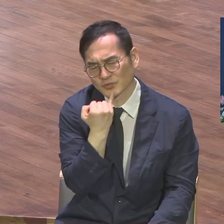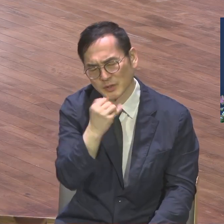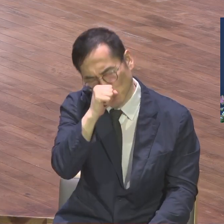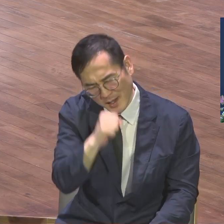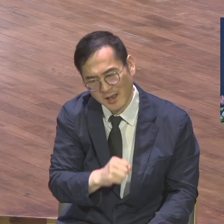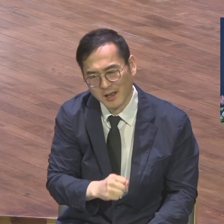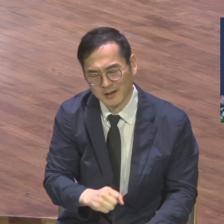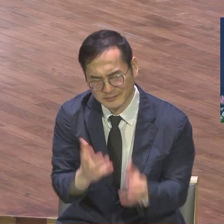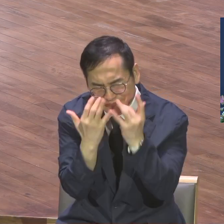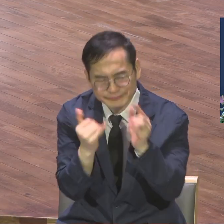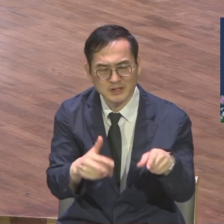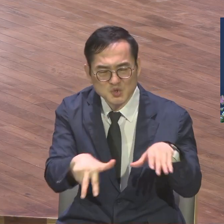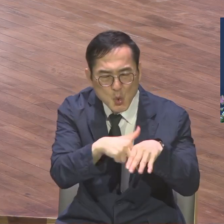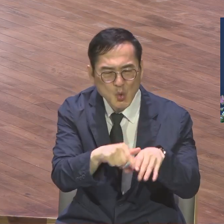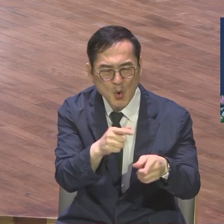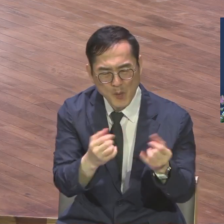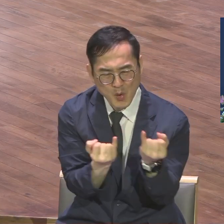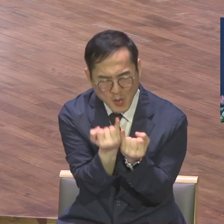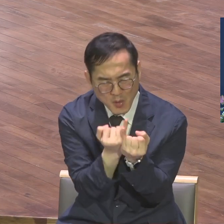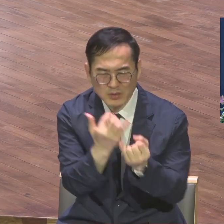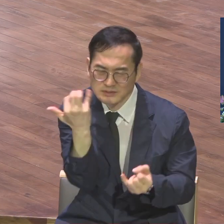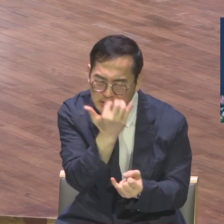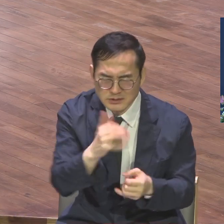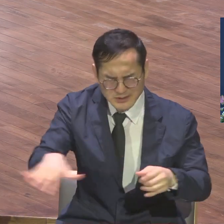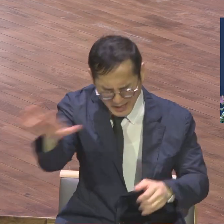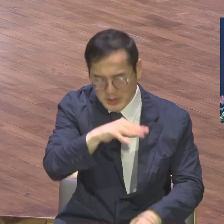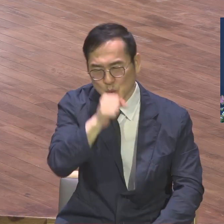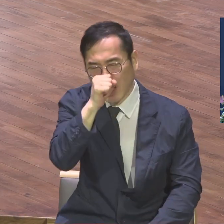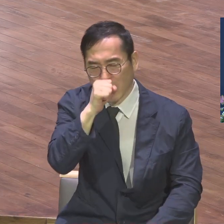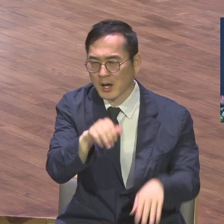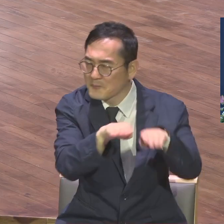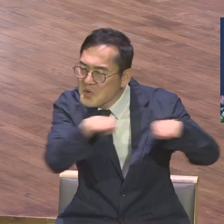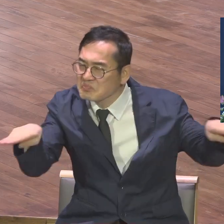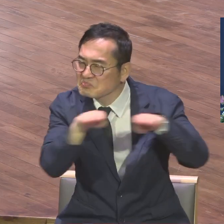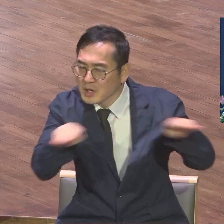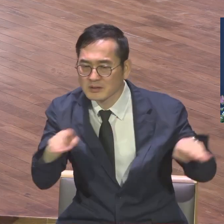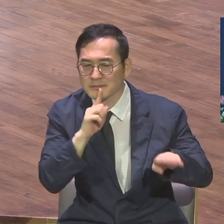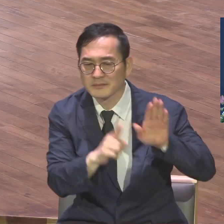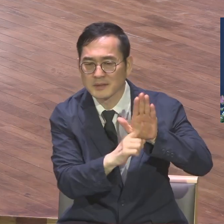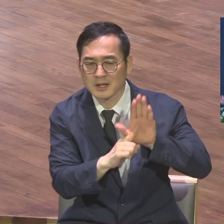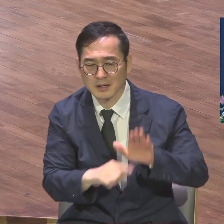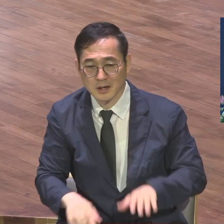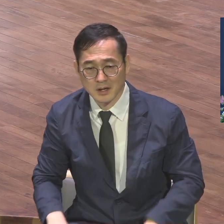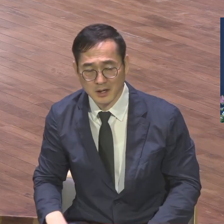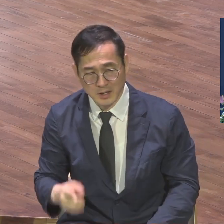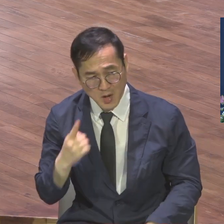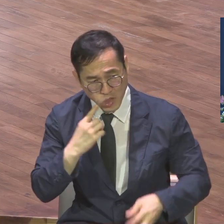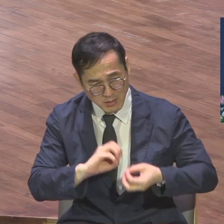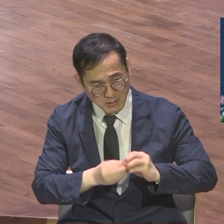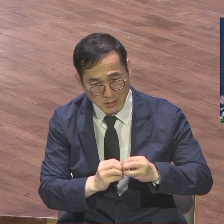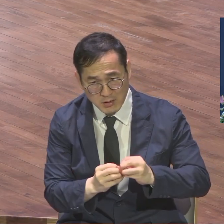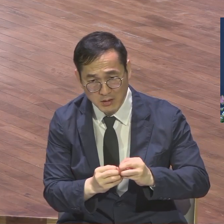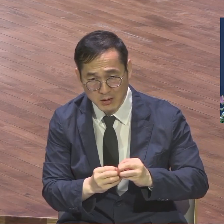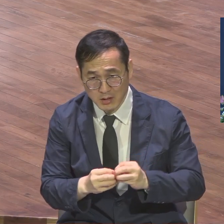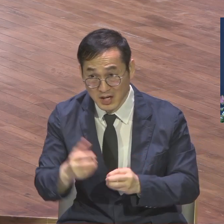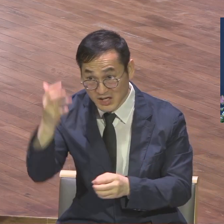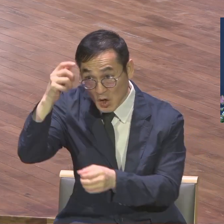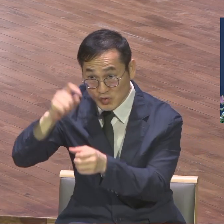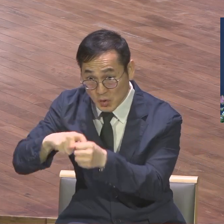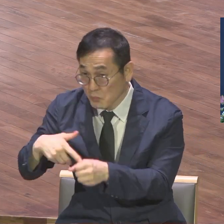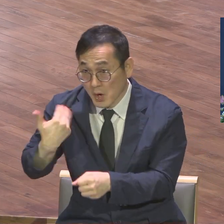사람을 미혹시키는 사단의 전략이요 얼마나 겸허한지 영적으로 깨어있지